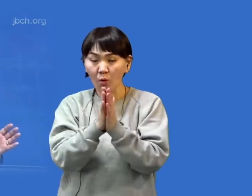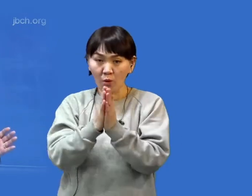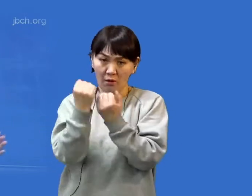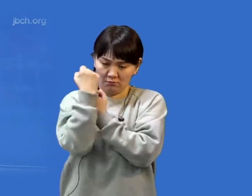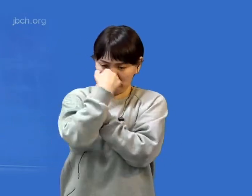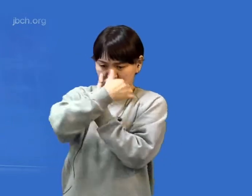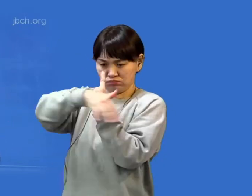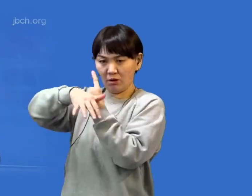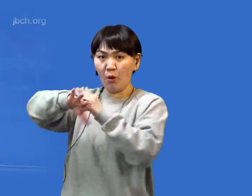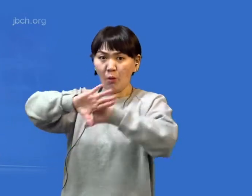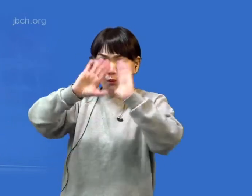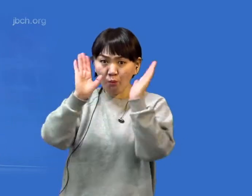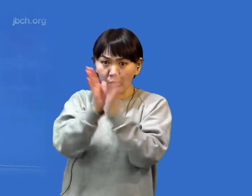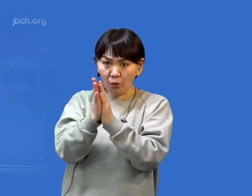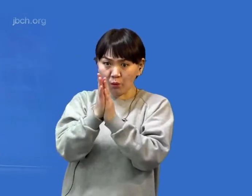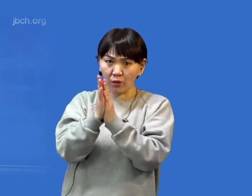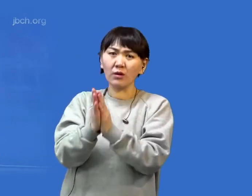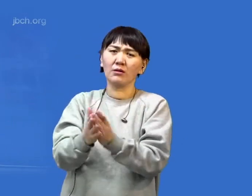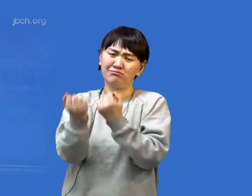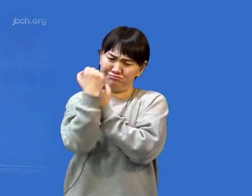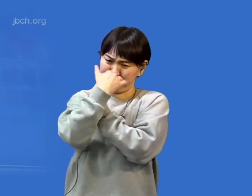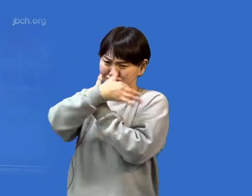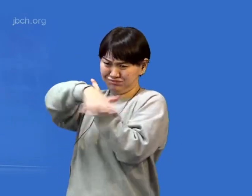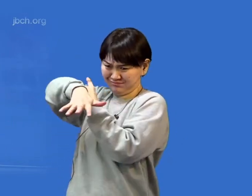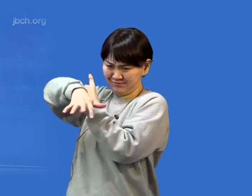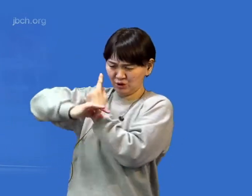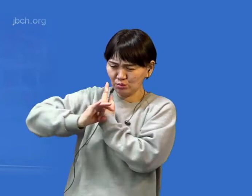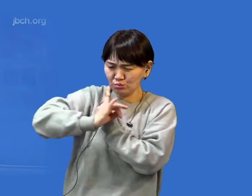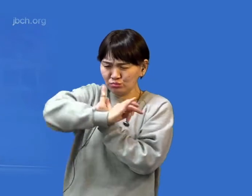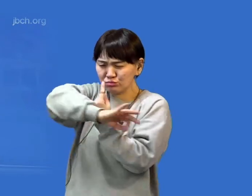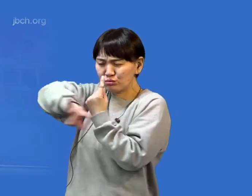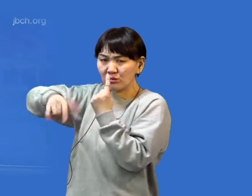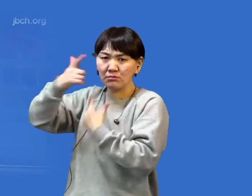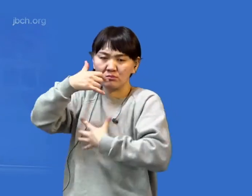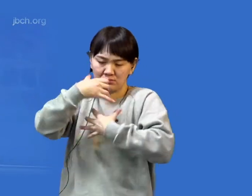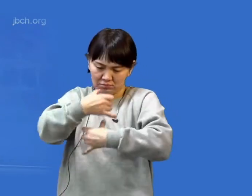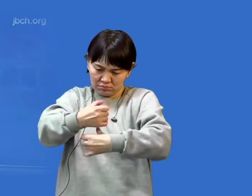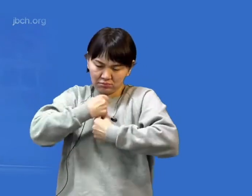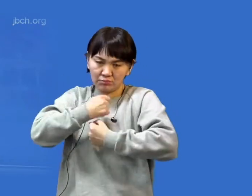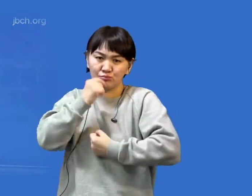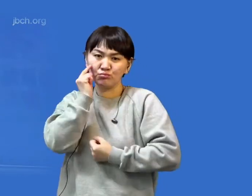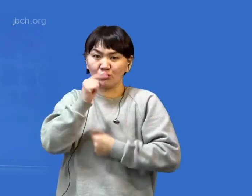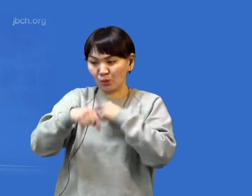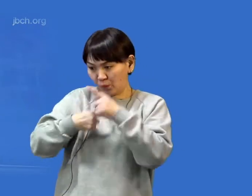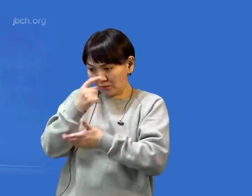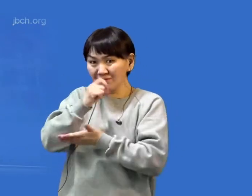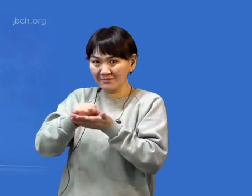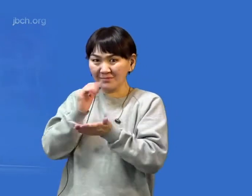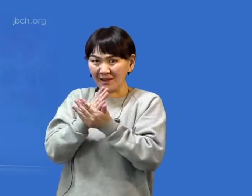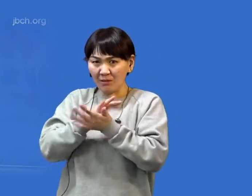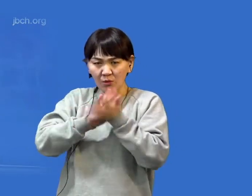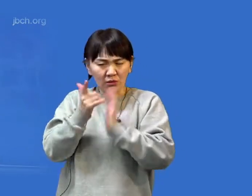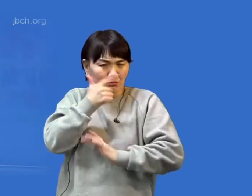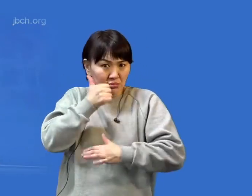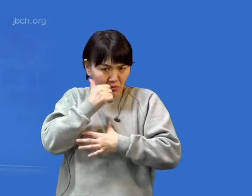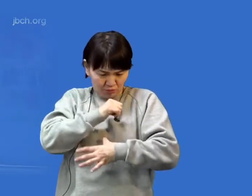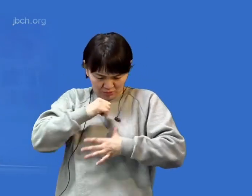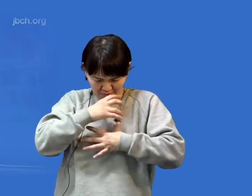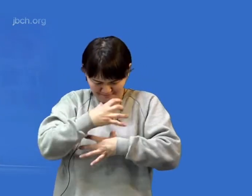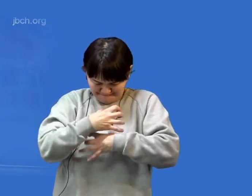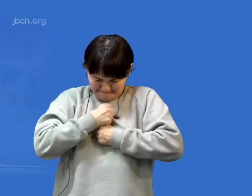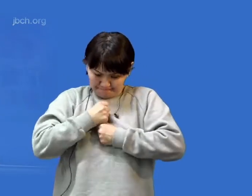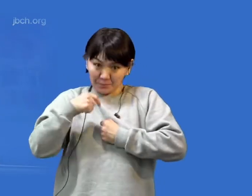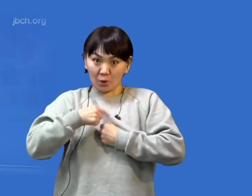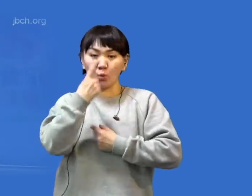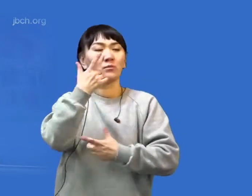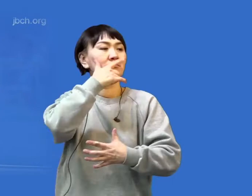дотор олон зүйлсүүд байгаа шүү дээ. Ингээдлэр энэ өөрийгөө захирахын талаар мэдэх ёстой олон үгс байна.